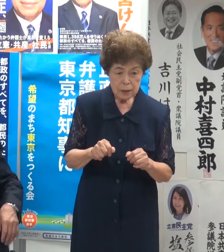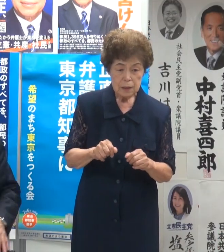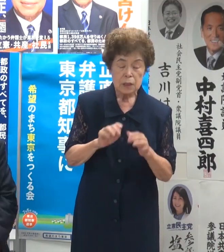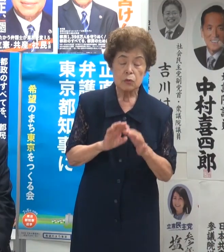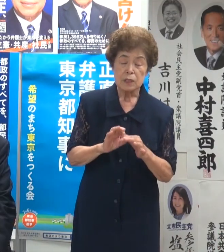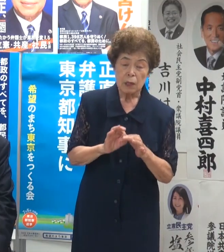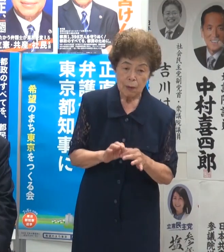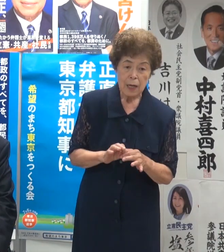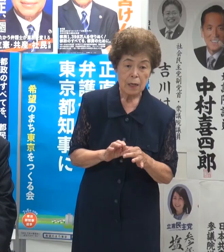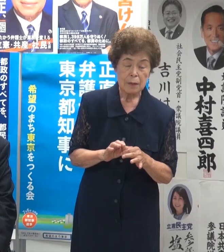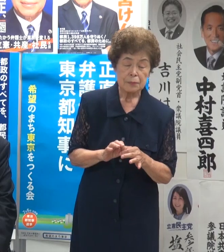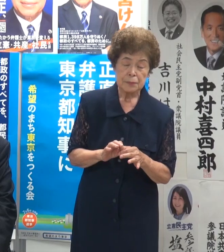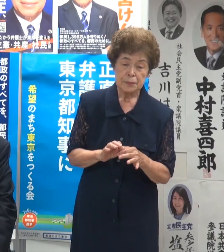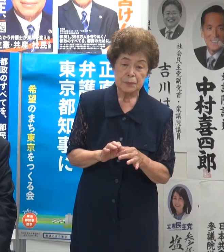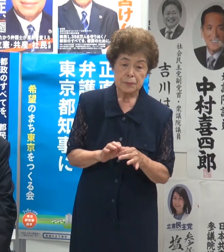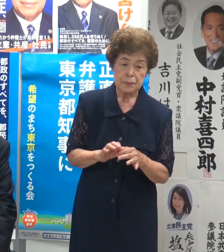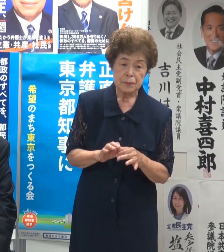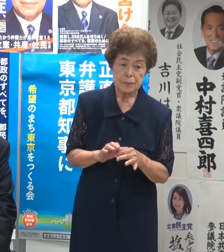については、